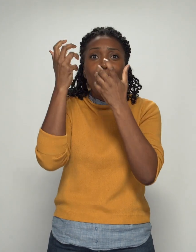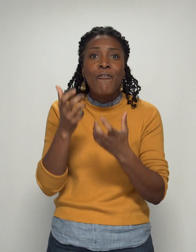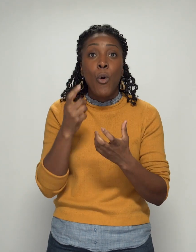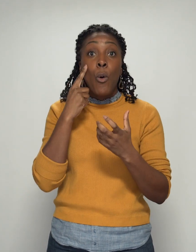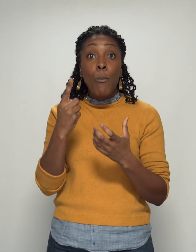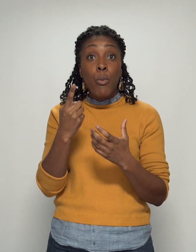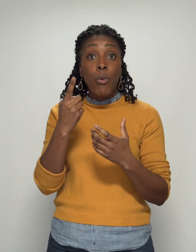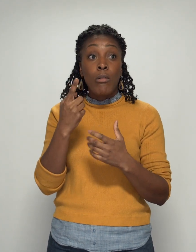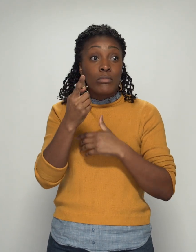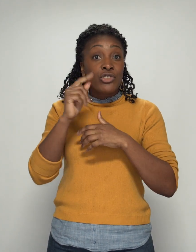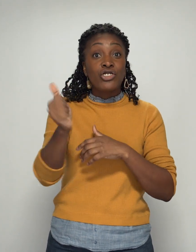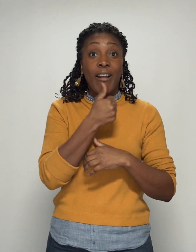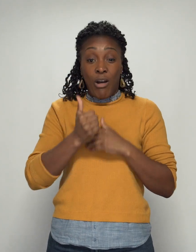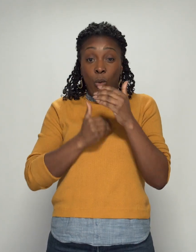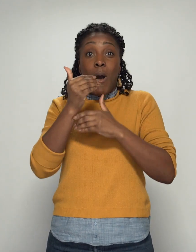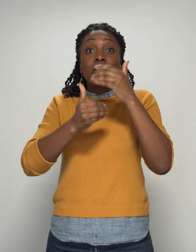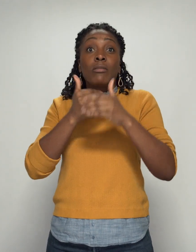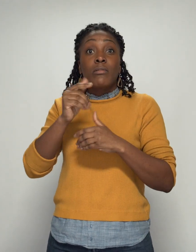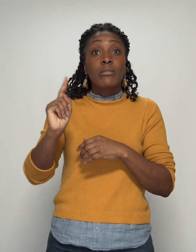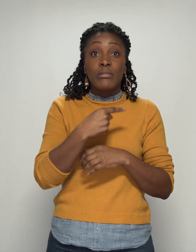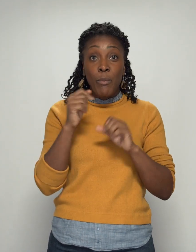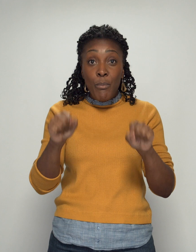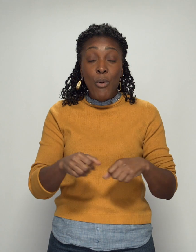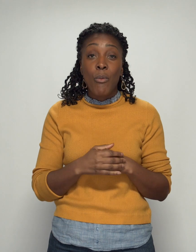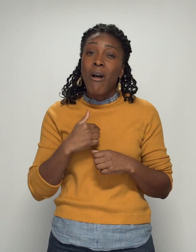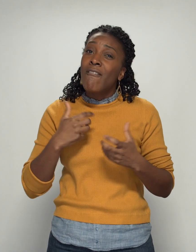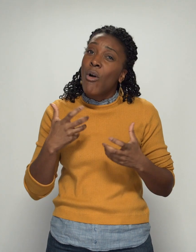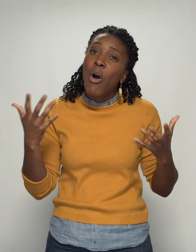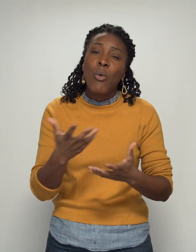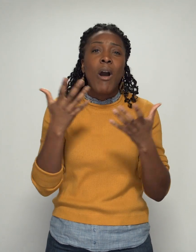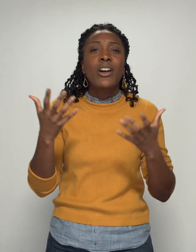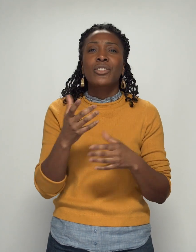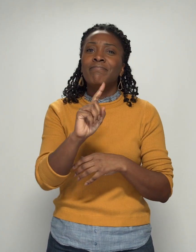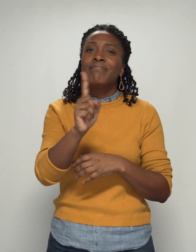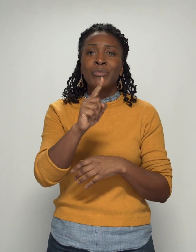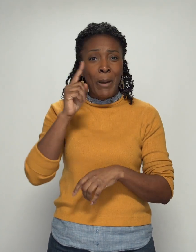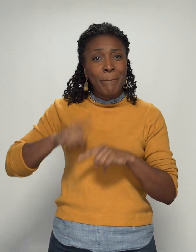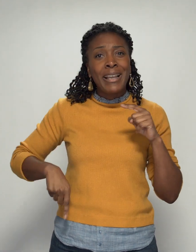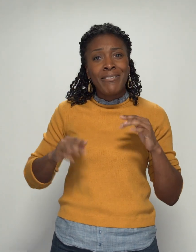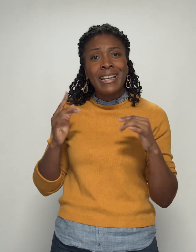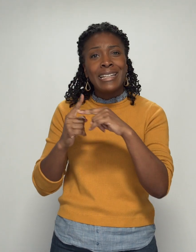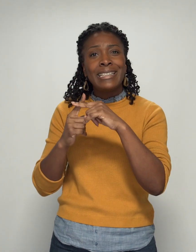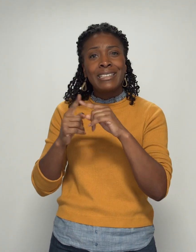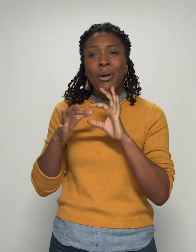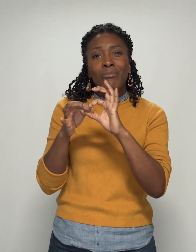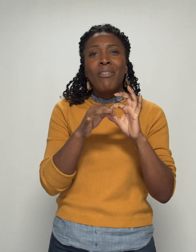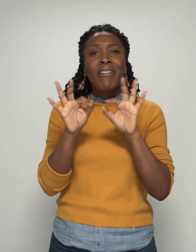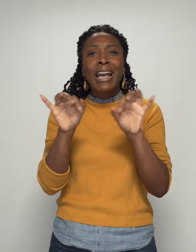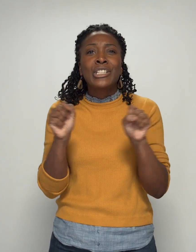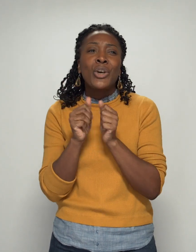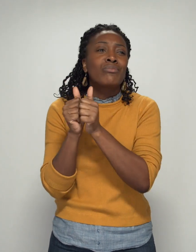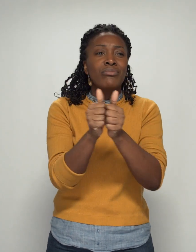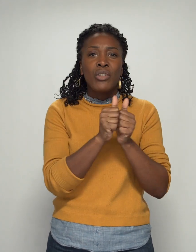par Dieu pour la croissance de chacun. Je voudrais vraiment vous encourager à ne pas vous priver de cette